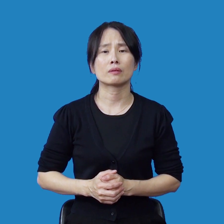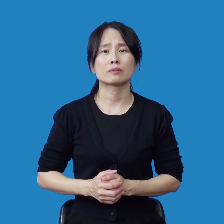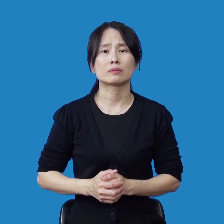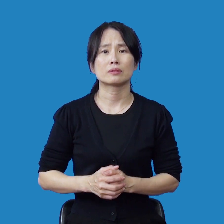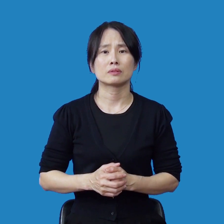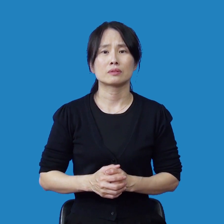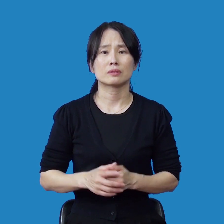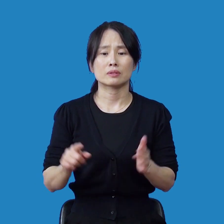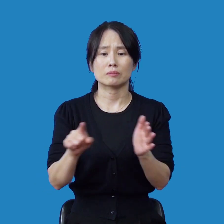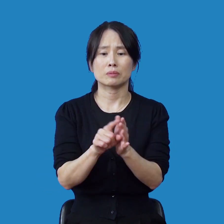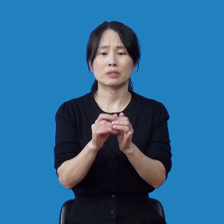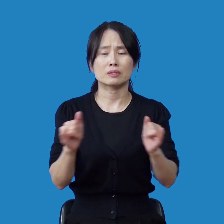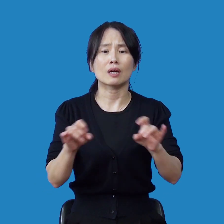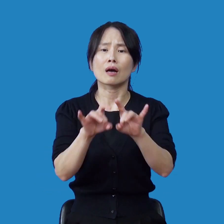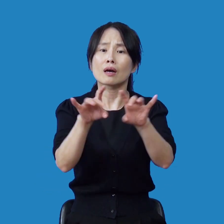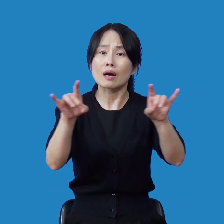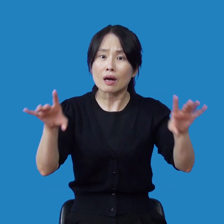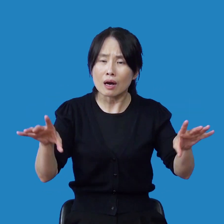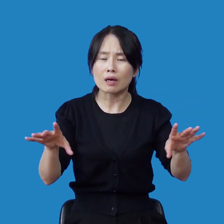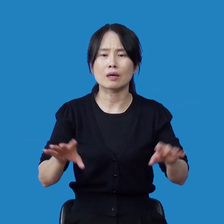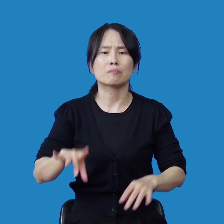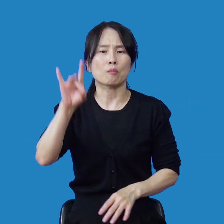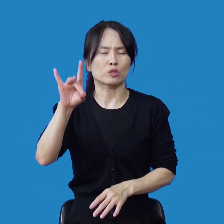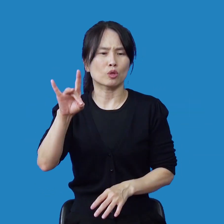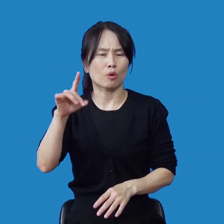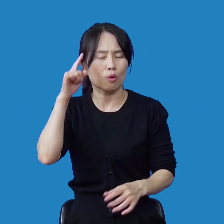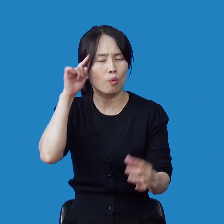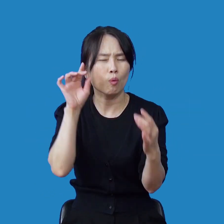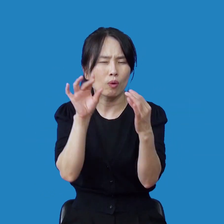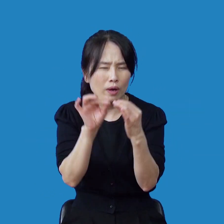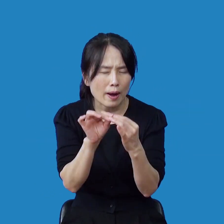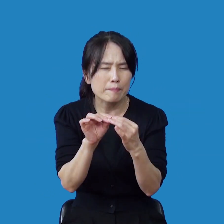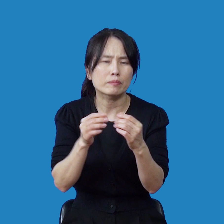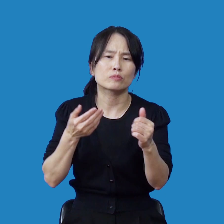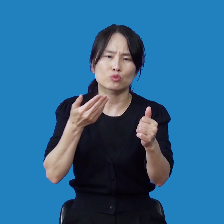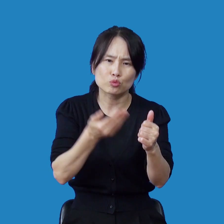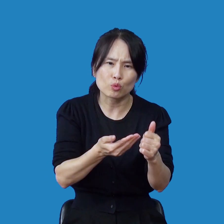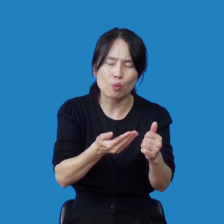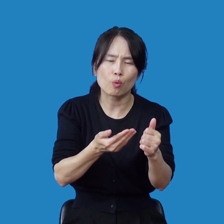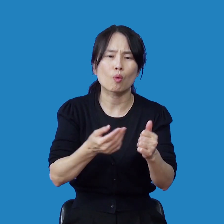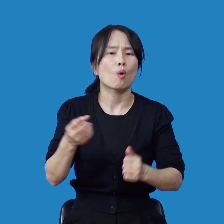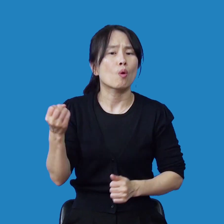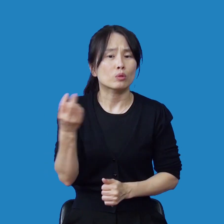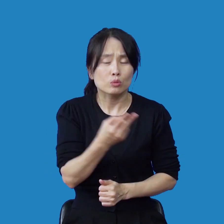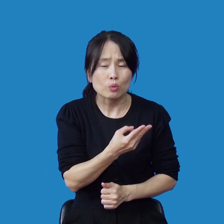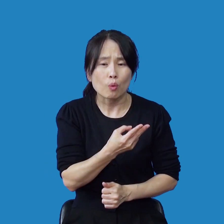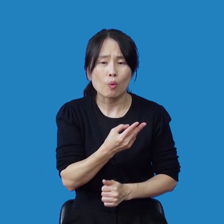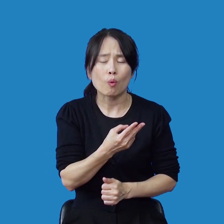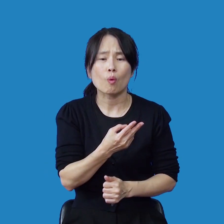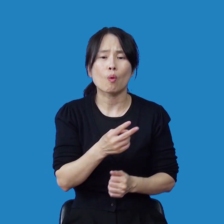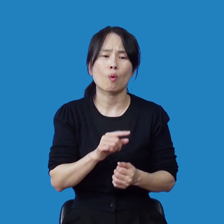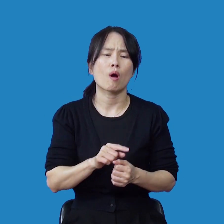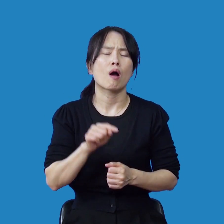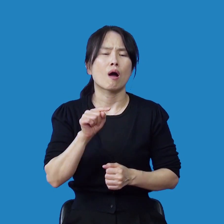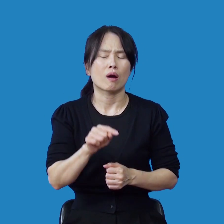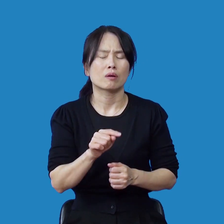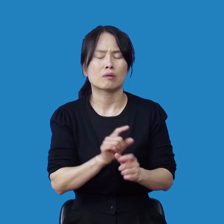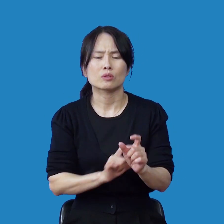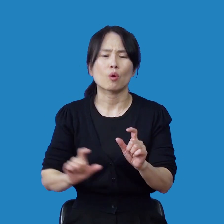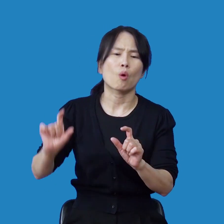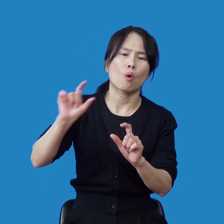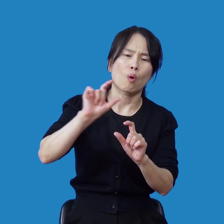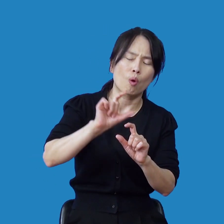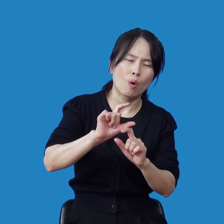성도들이 정말 먼저는 공감하고, 그리고 거기서 그치지 않고 그 자리까지